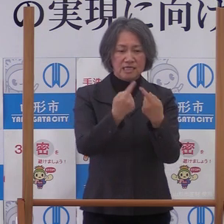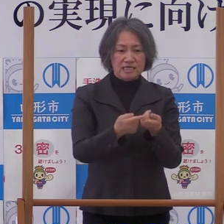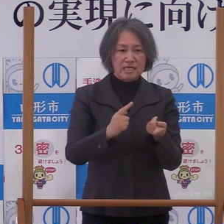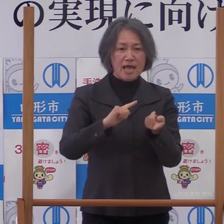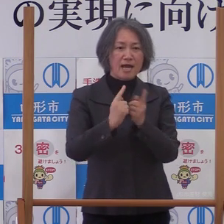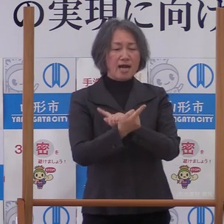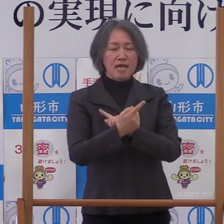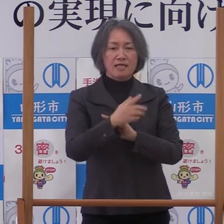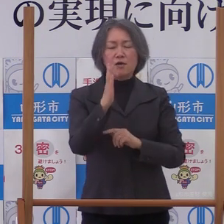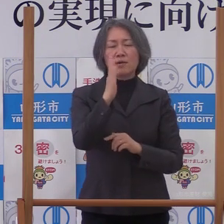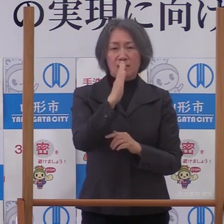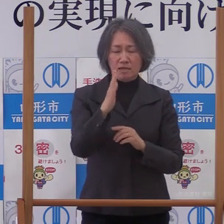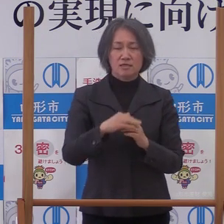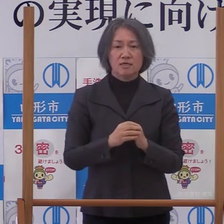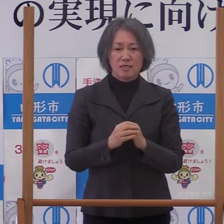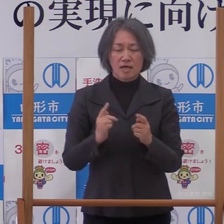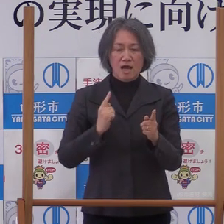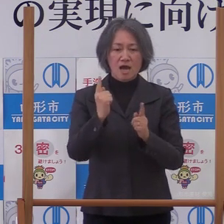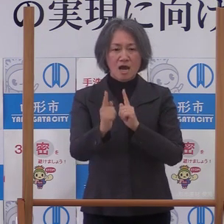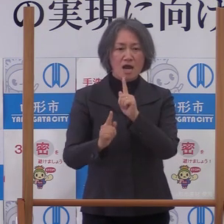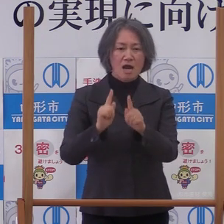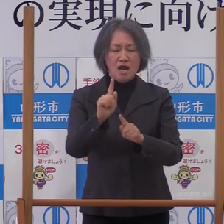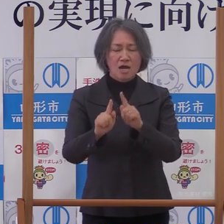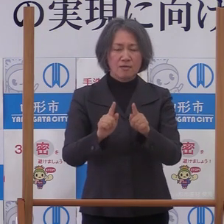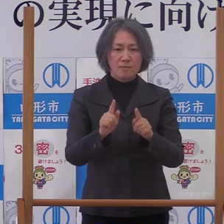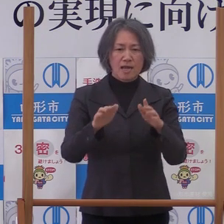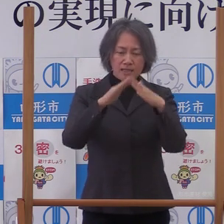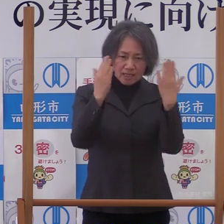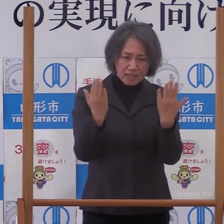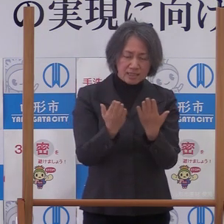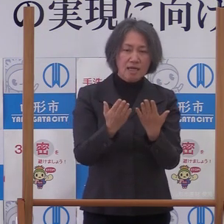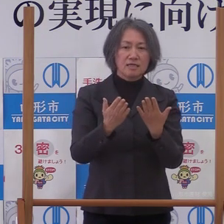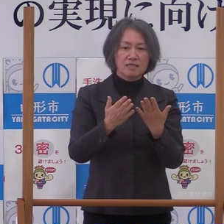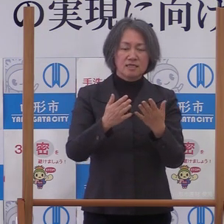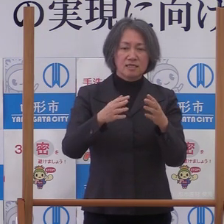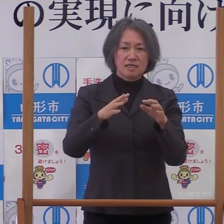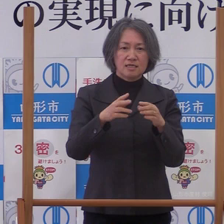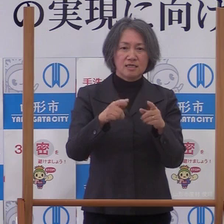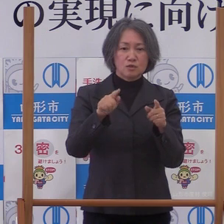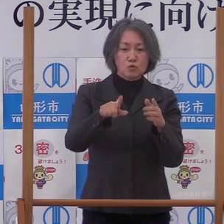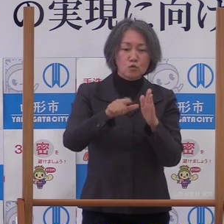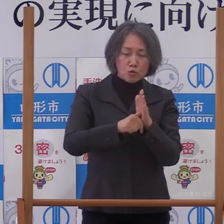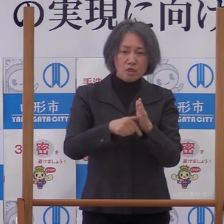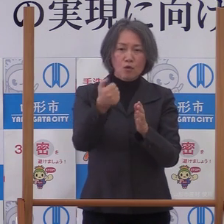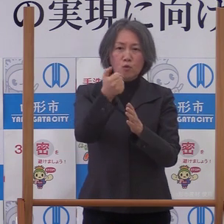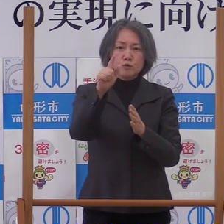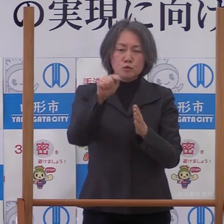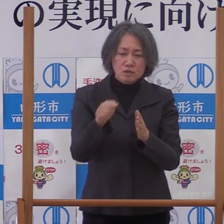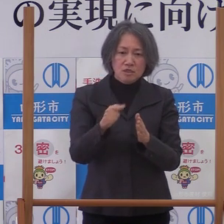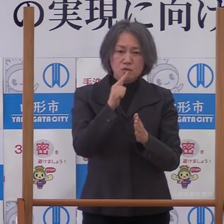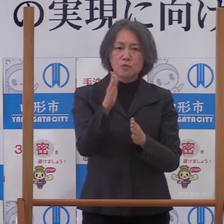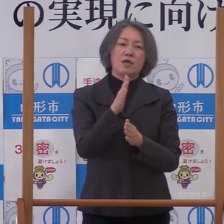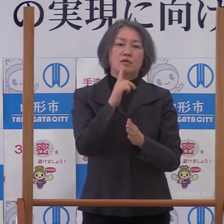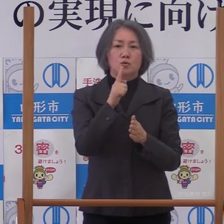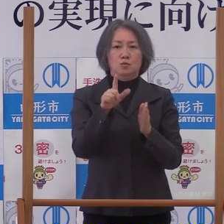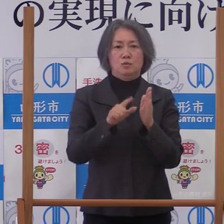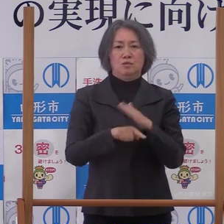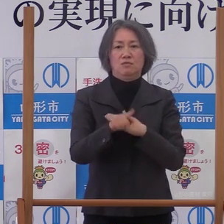を、誘導していくというような形での実施でございます。 わかりました、ありがとうございます。